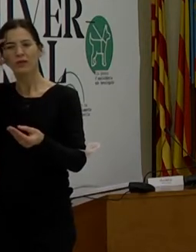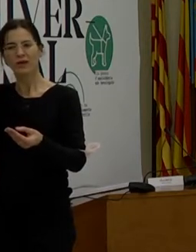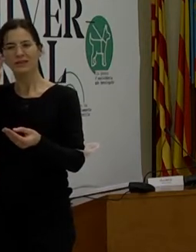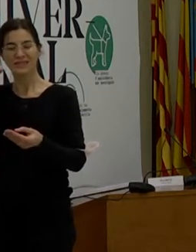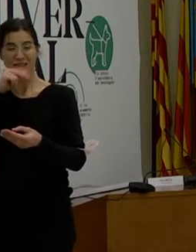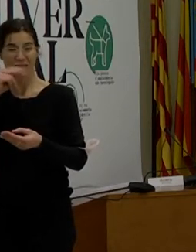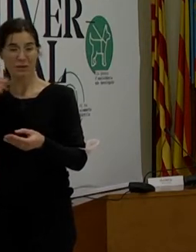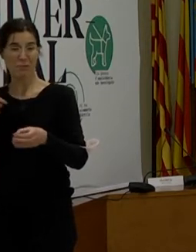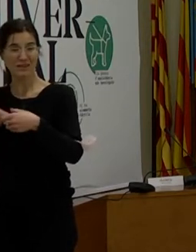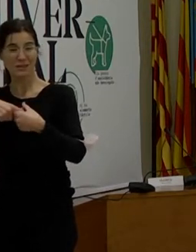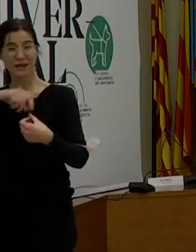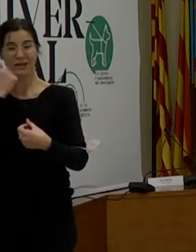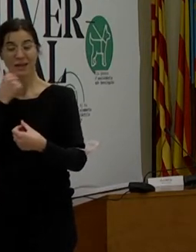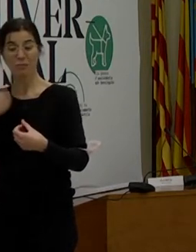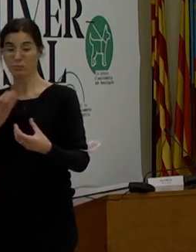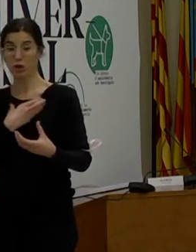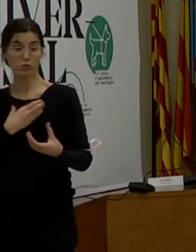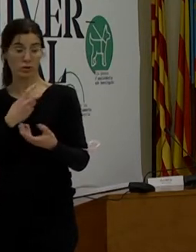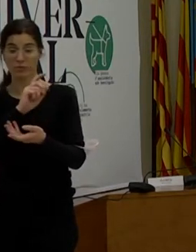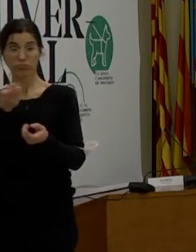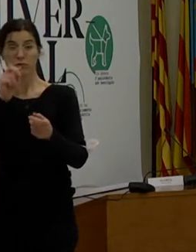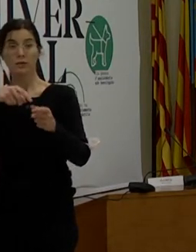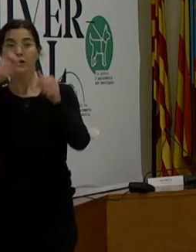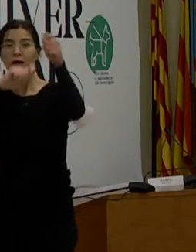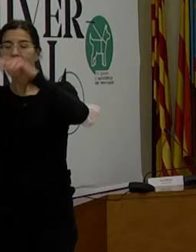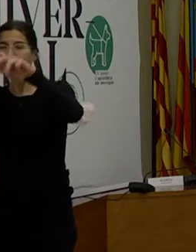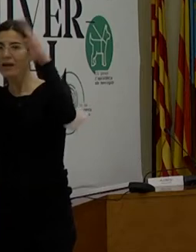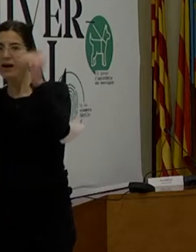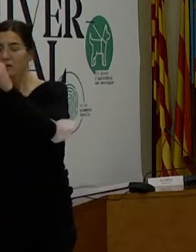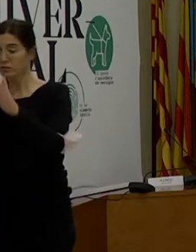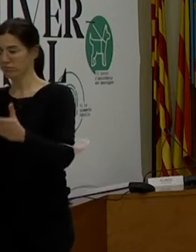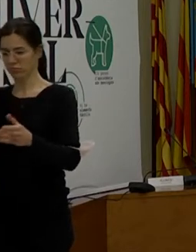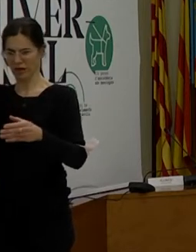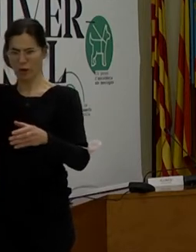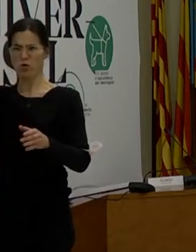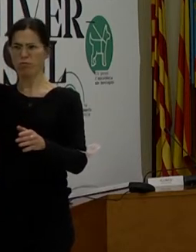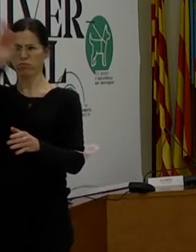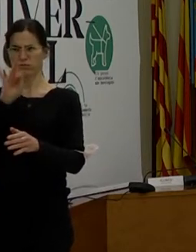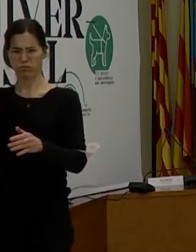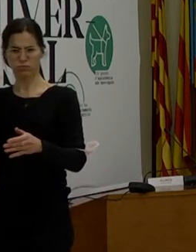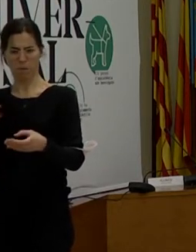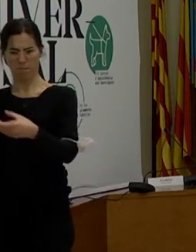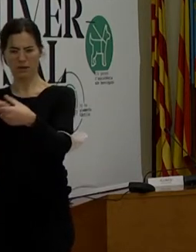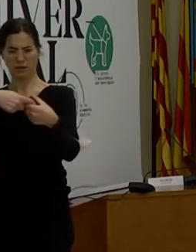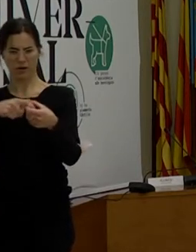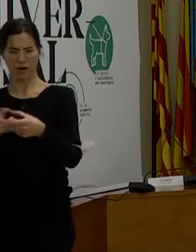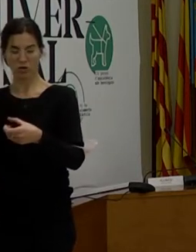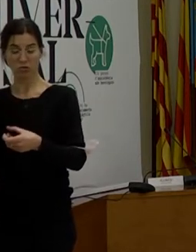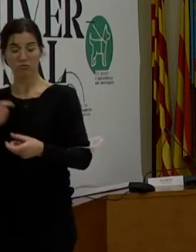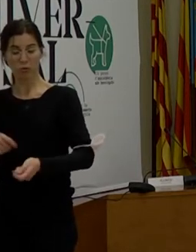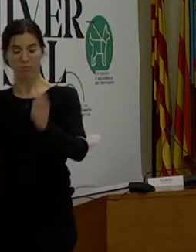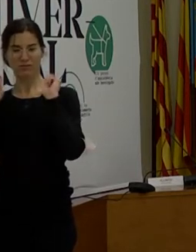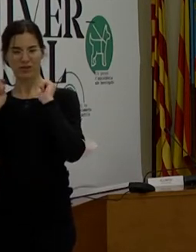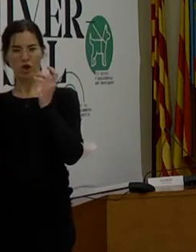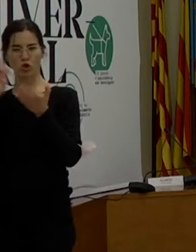diversos ajuntaments i diverses entitats, no? De diverses localitats de Catalunya. En el meu cas em va tocar